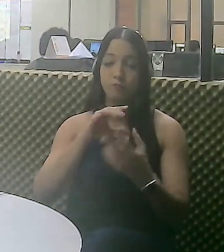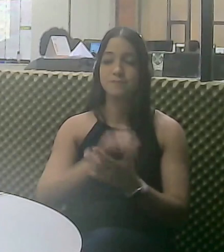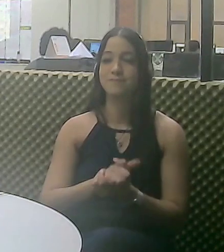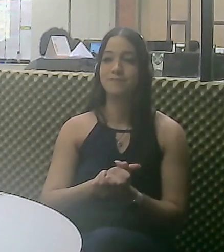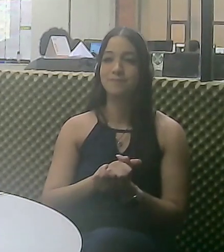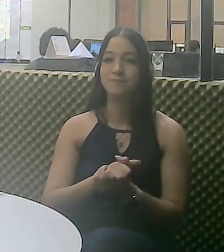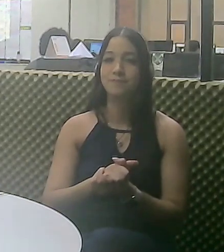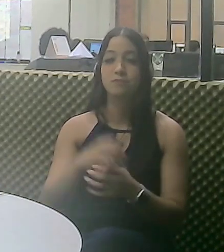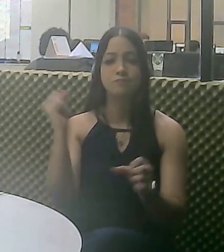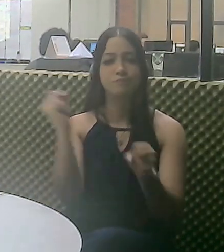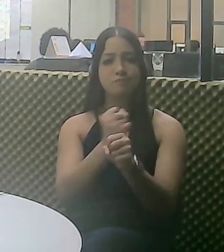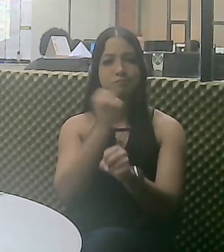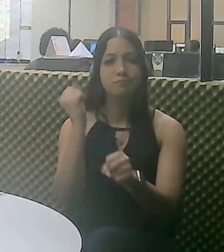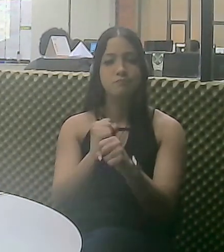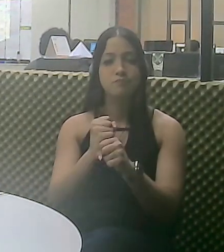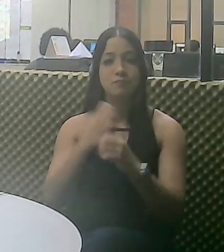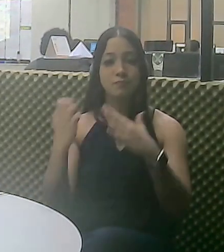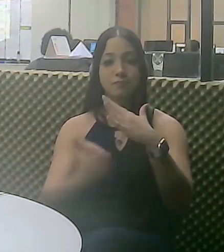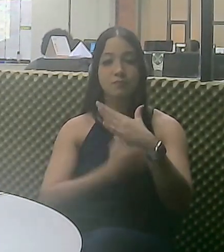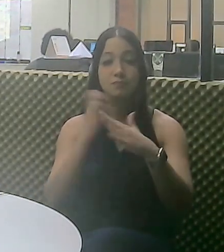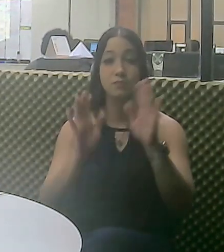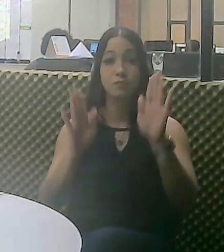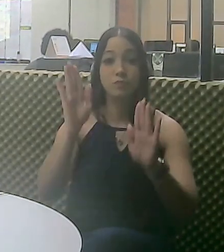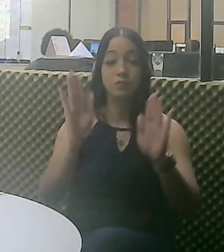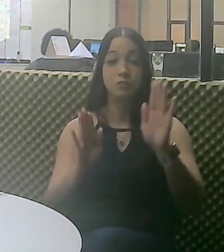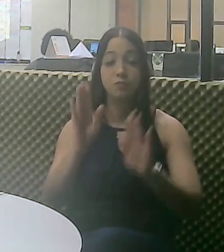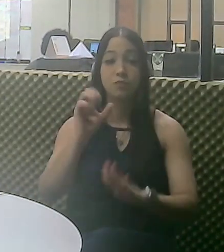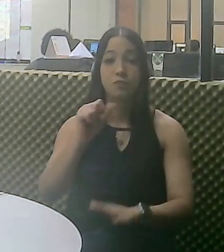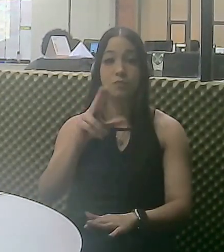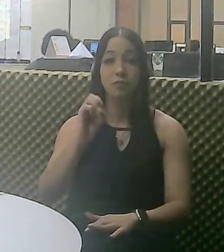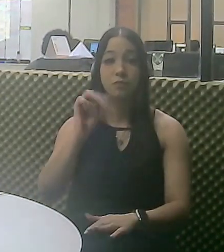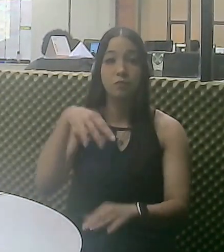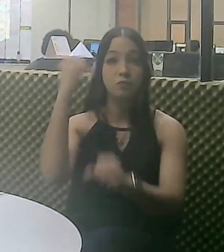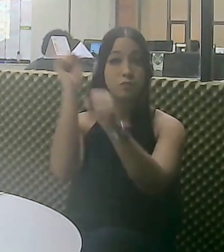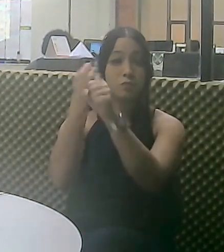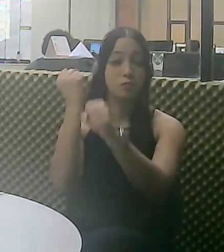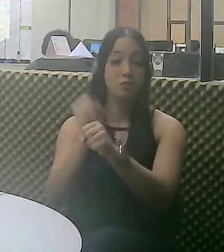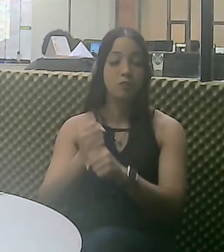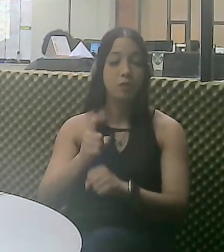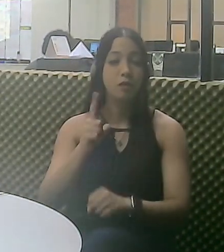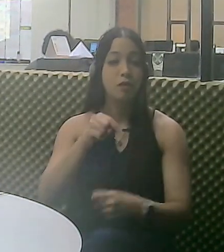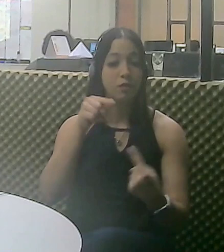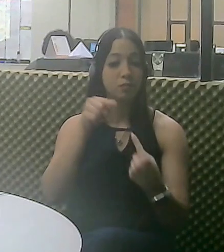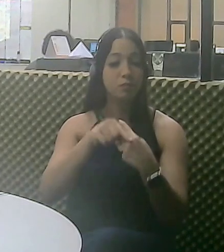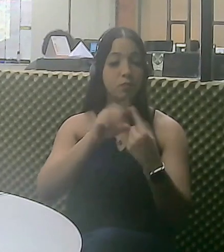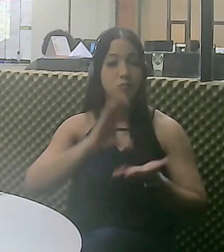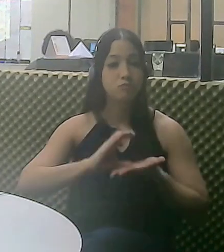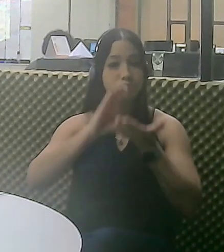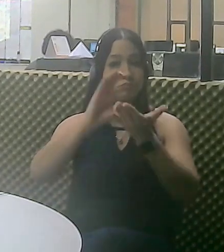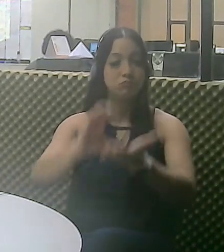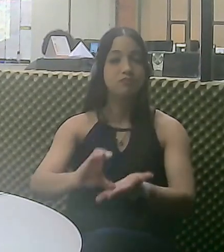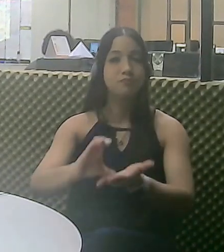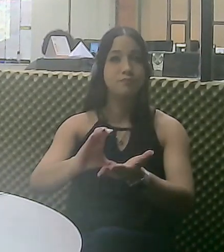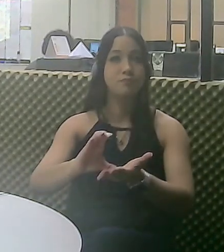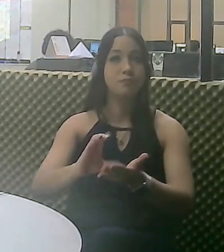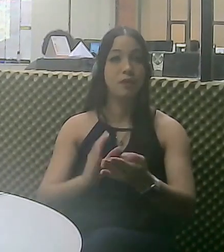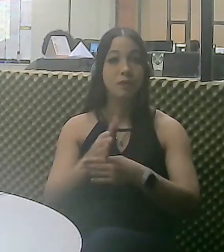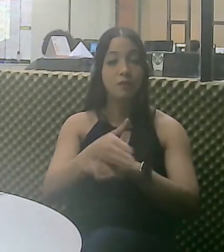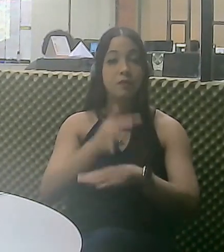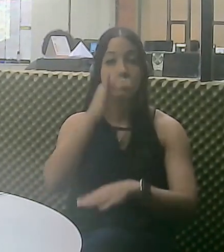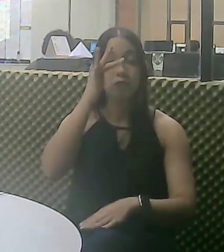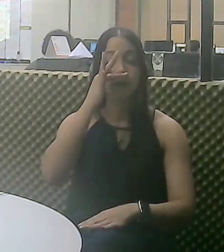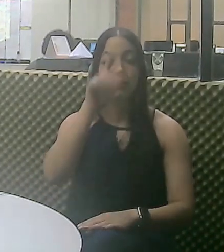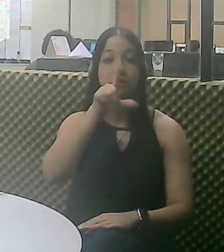a obra executada pela empresa licitada sercom Construtora faz parte do pacote que também contempla portaria